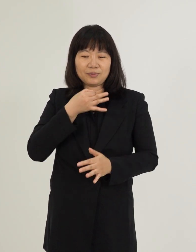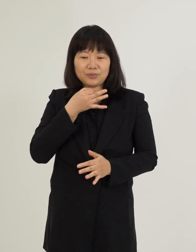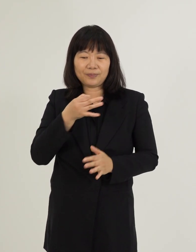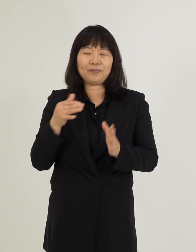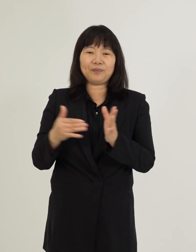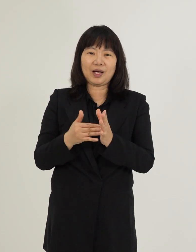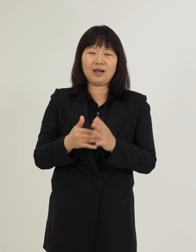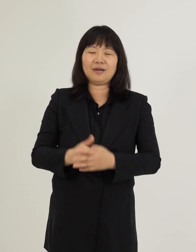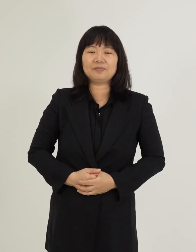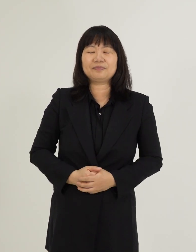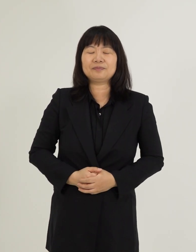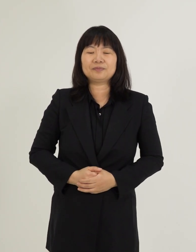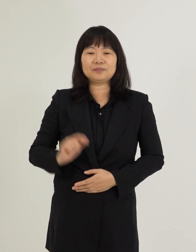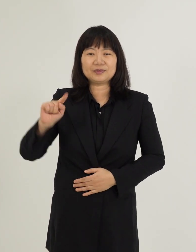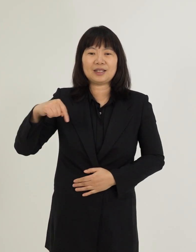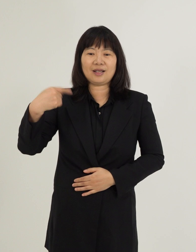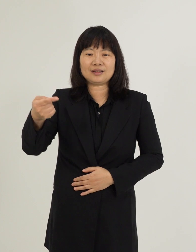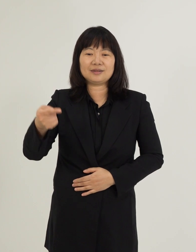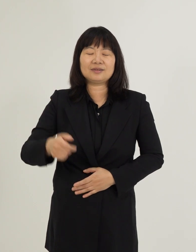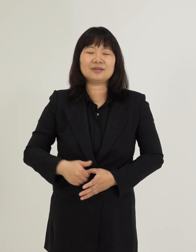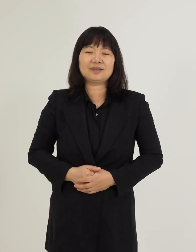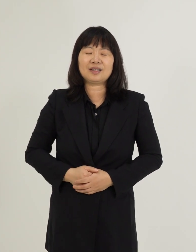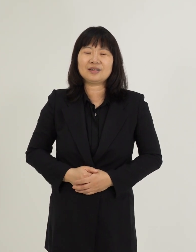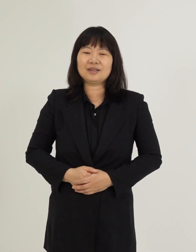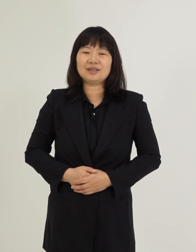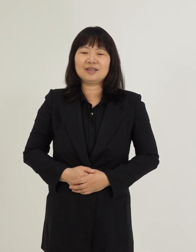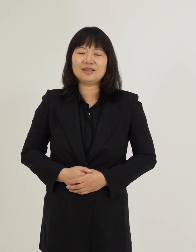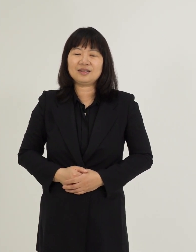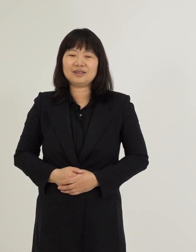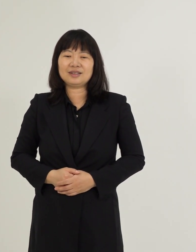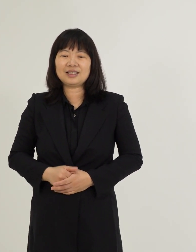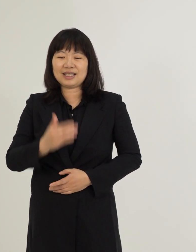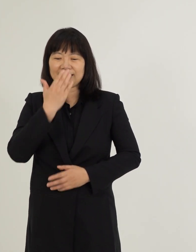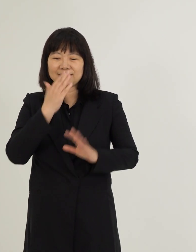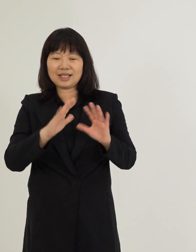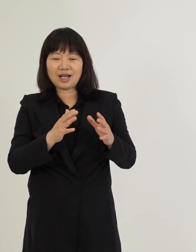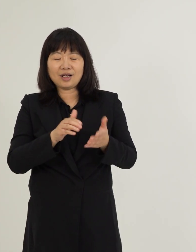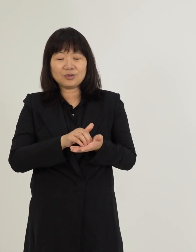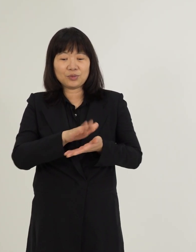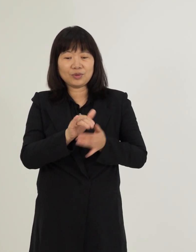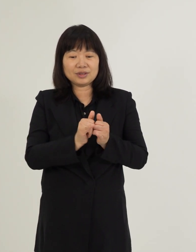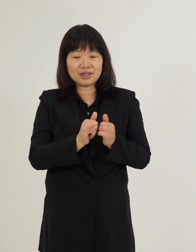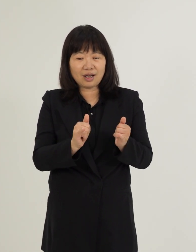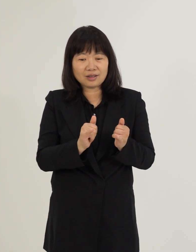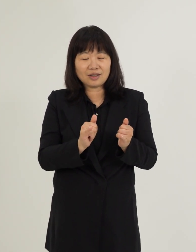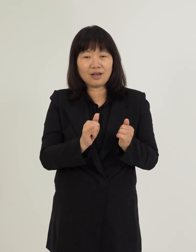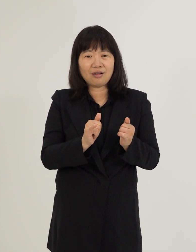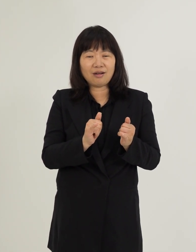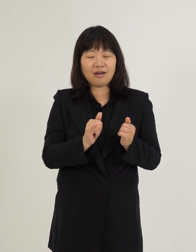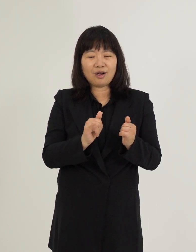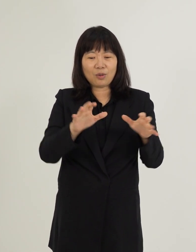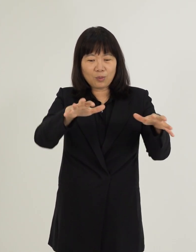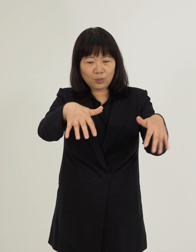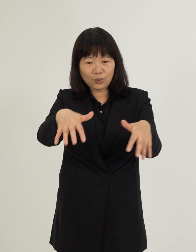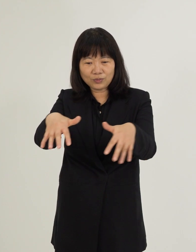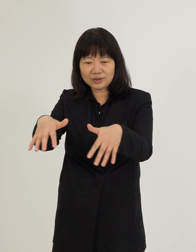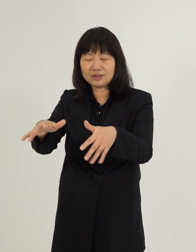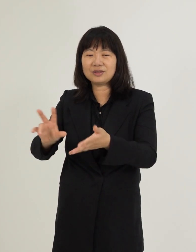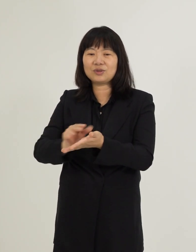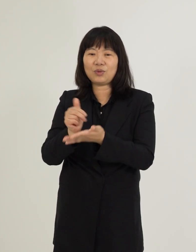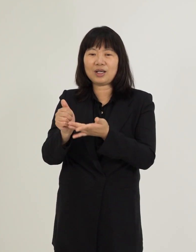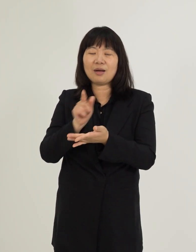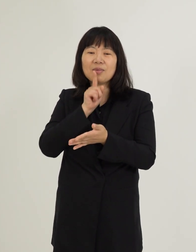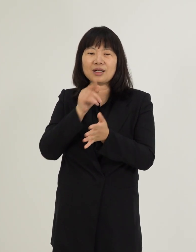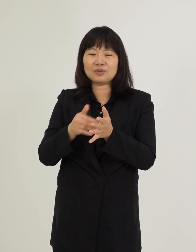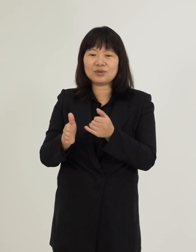될 것임이라. 다음 절 시작. 이스라엘에 쫓겨난 자를 모으시는 주 여호와가 말하노니